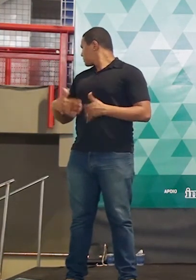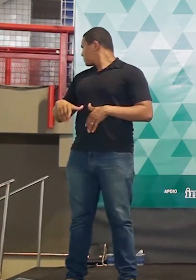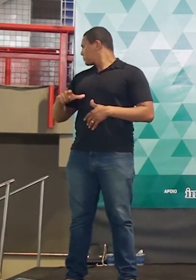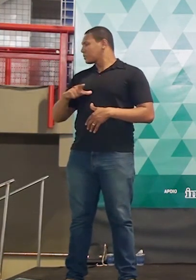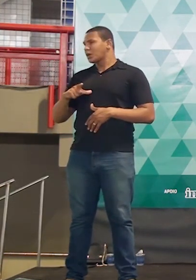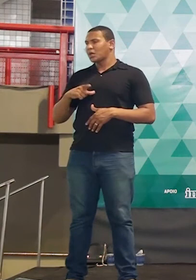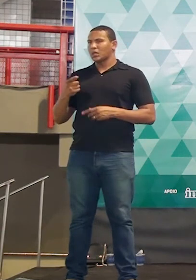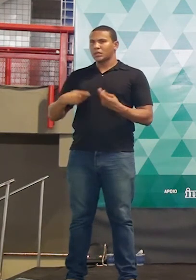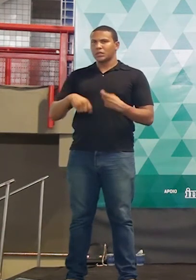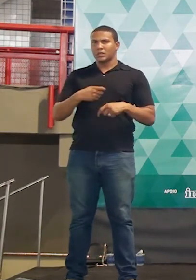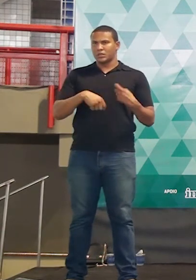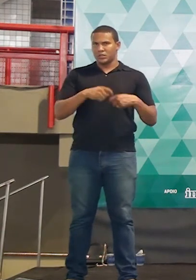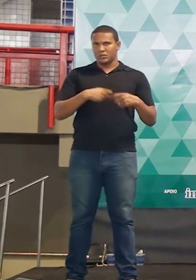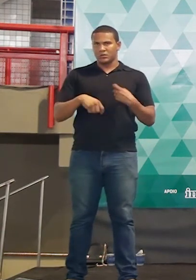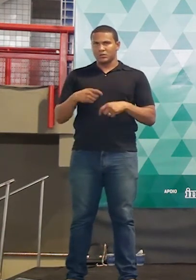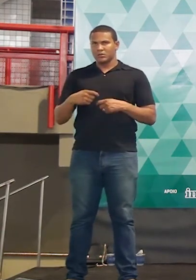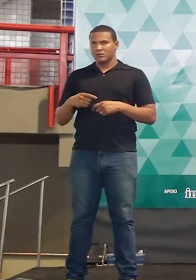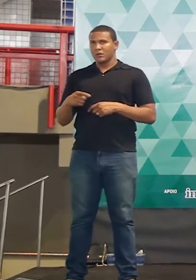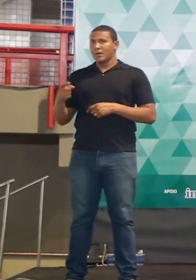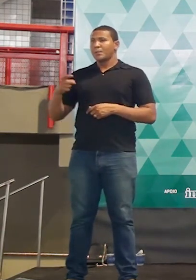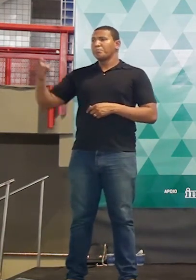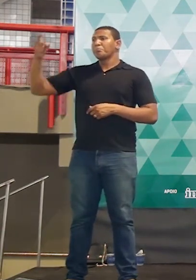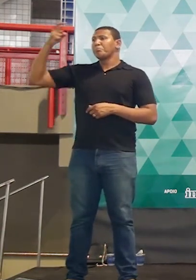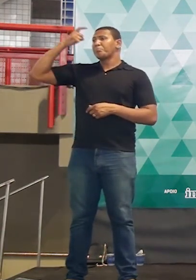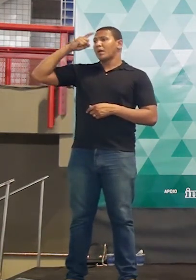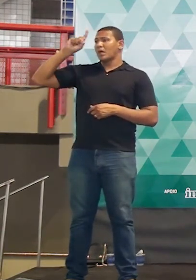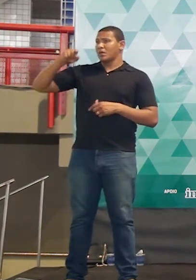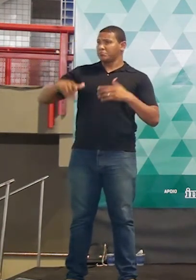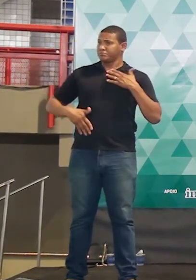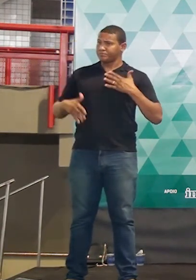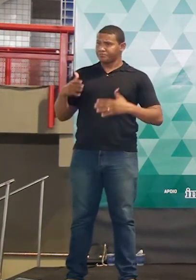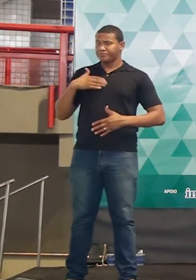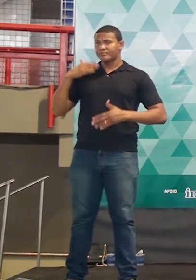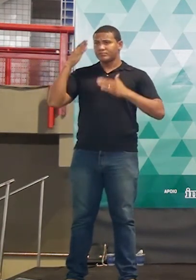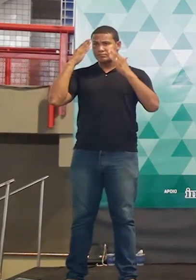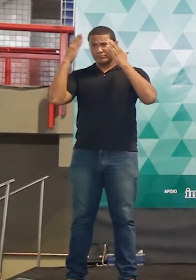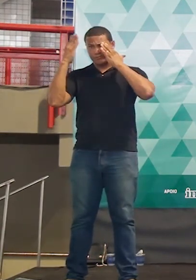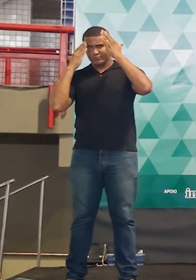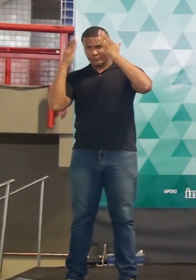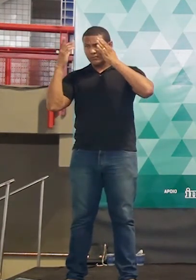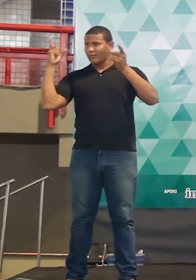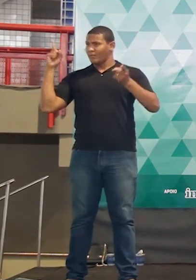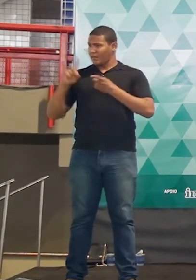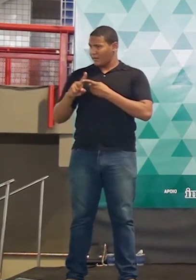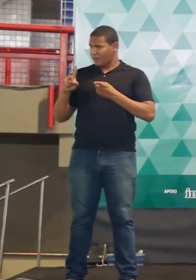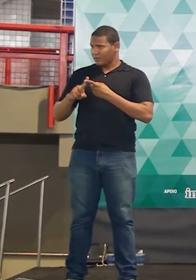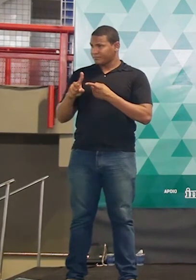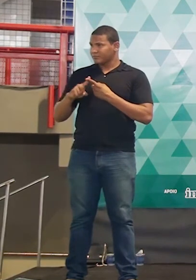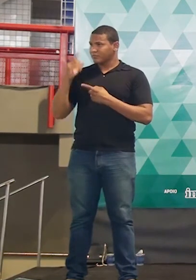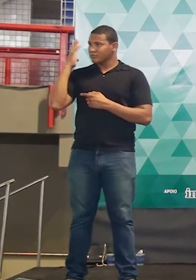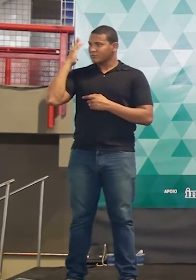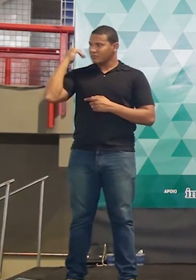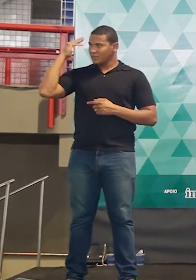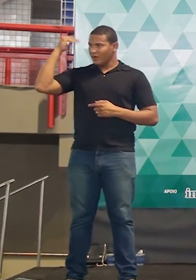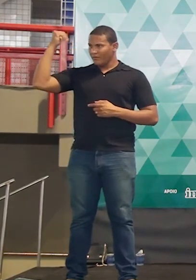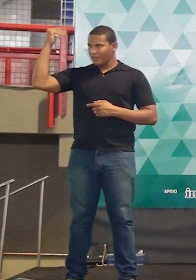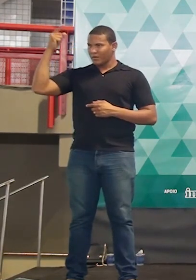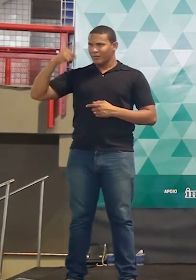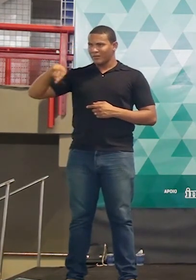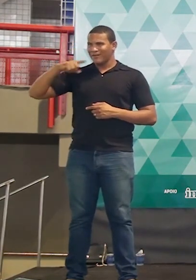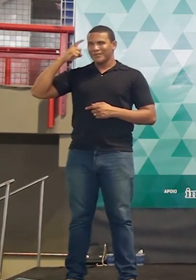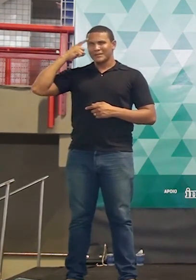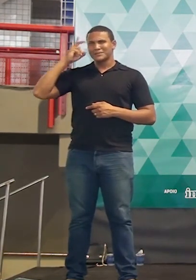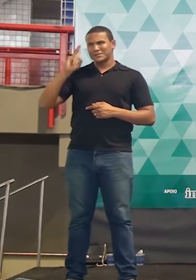sem imaginar o constrangimento físico e psicológico que muitas vezes os famosos, que as notícias